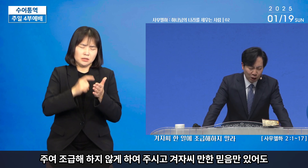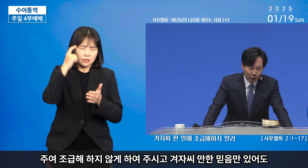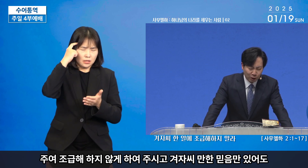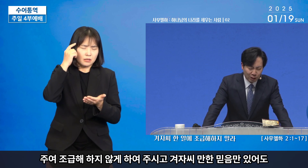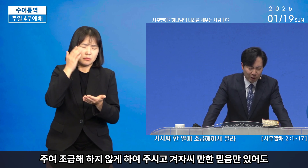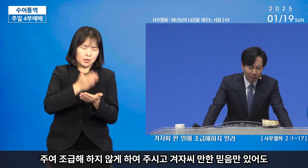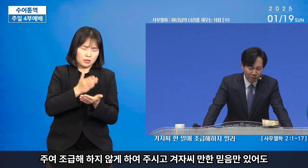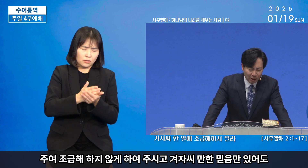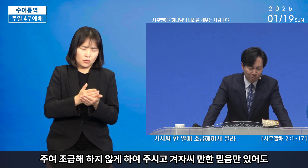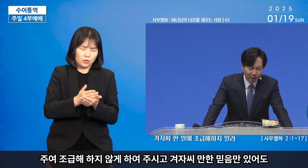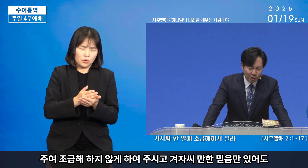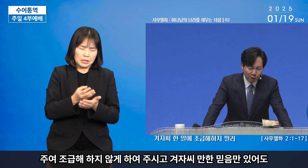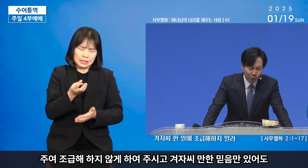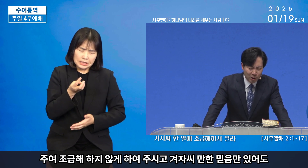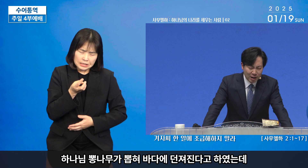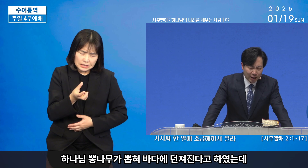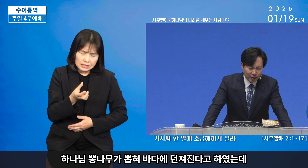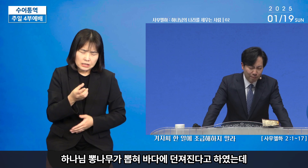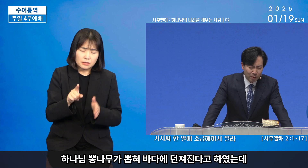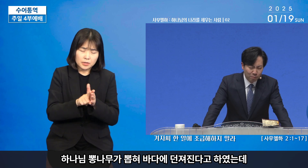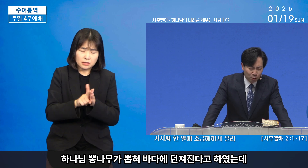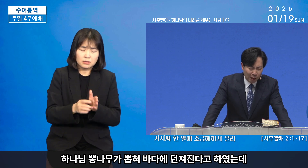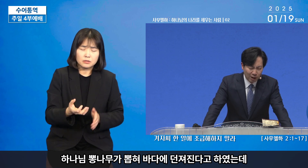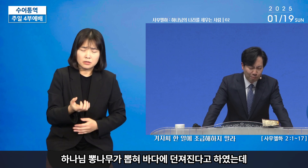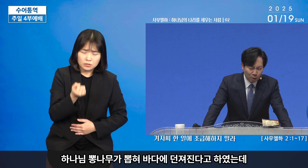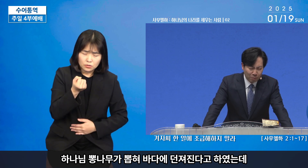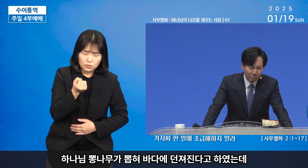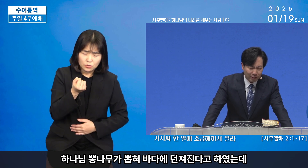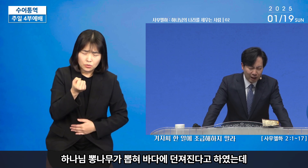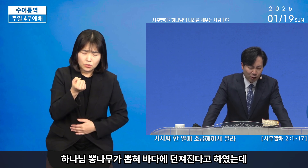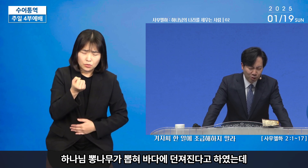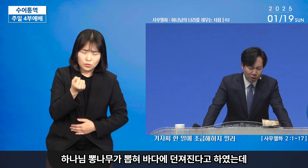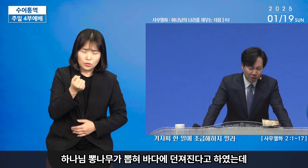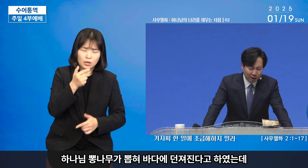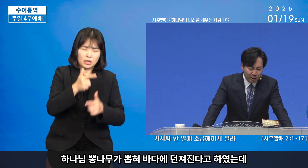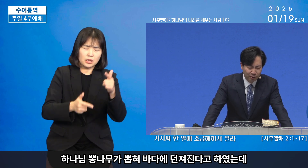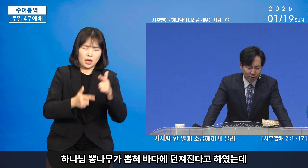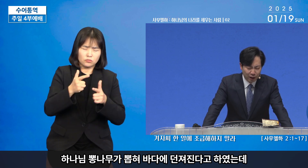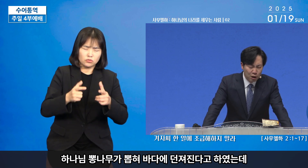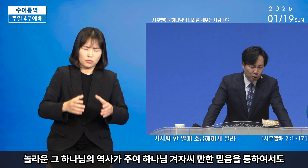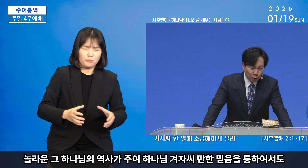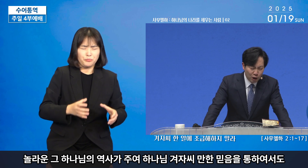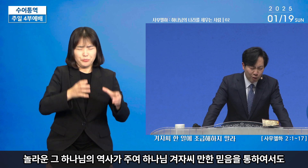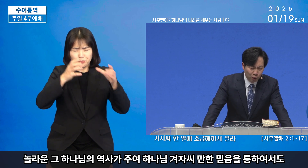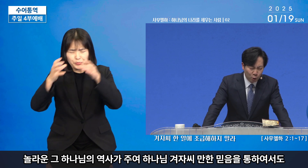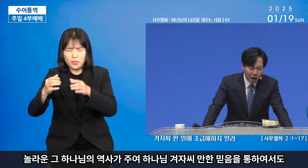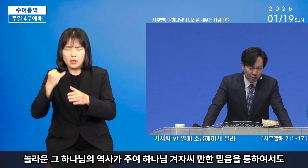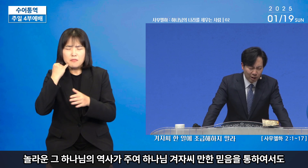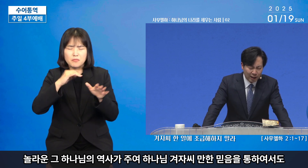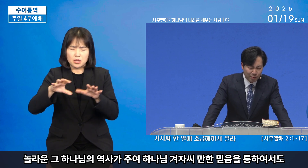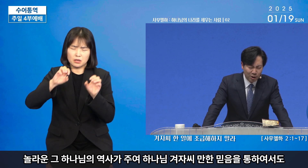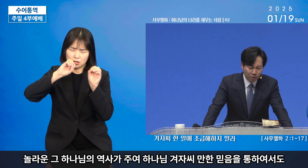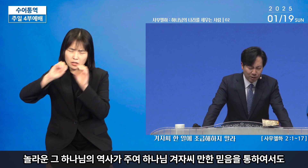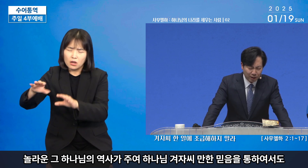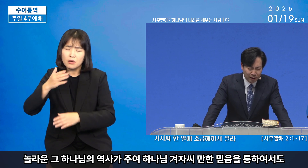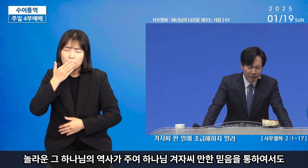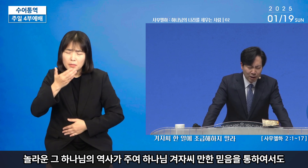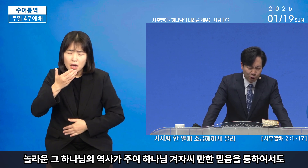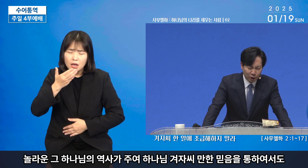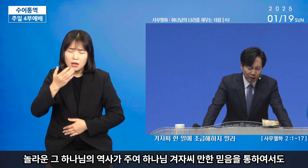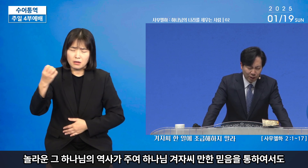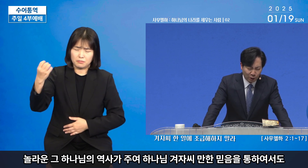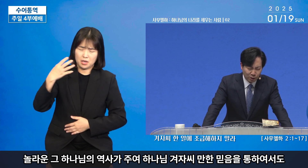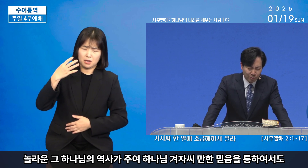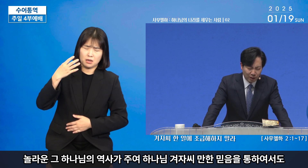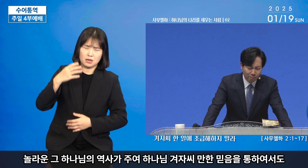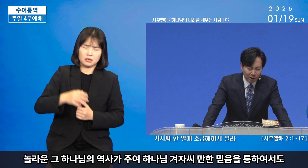주시고 겨자씨만한 믿음만 있어도 하나님 뽕다마가 뽑혀 바다에 던져진다고 하였는데 놀라운 그 하나님의 역사가